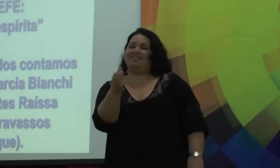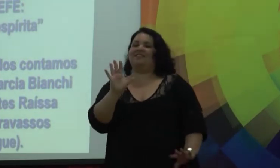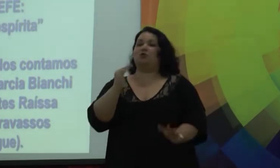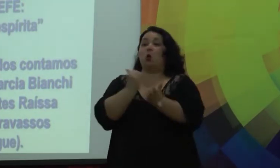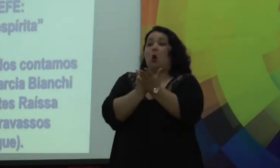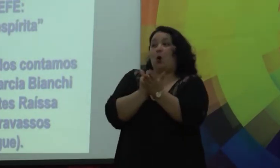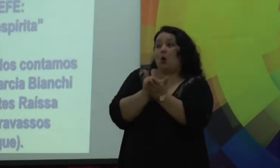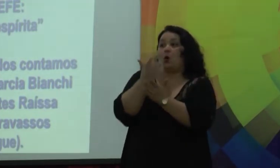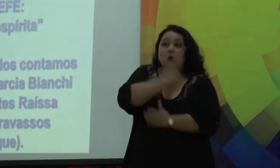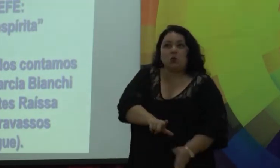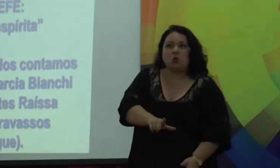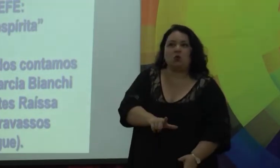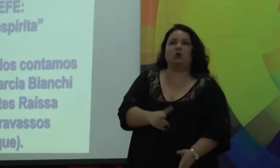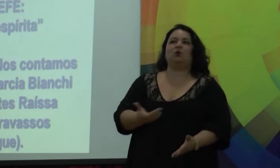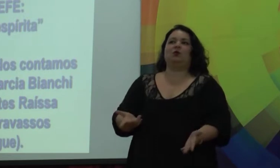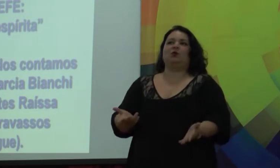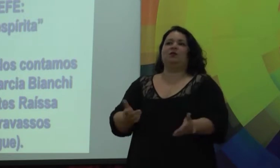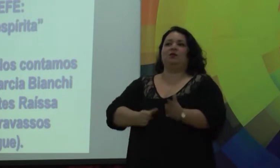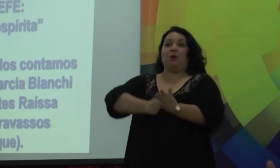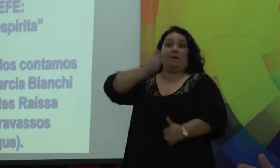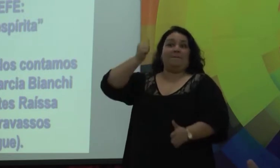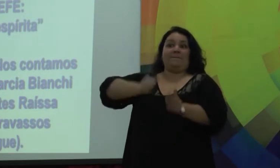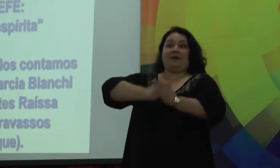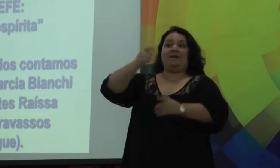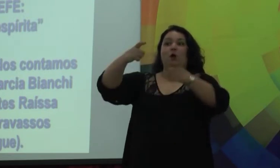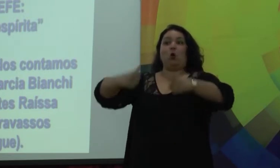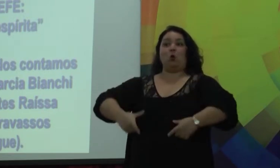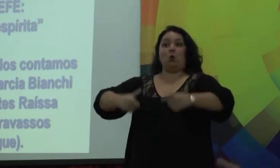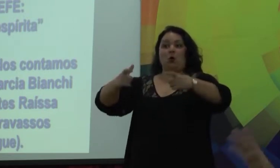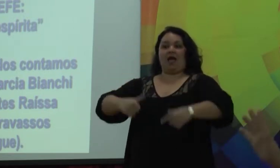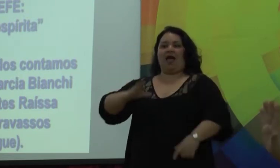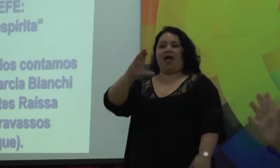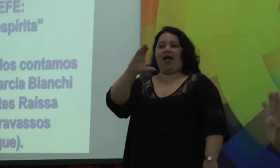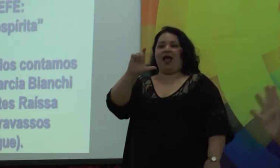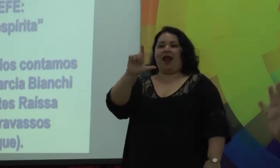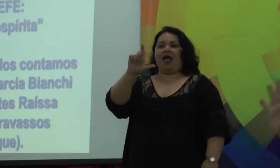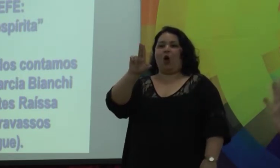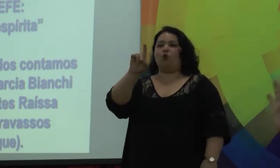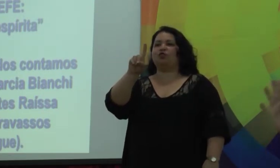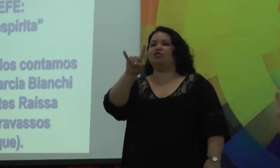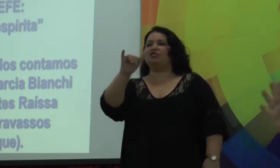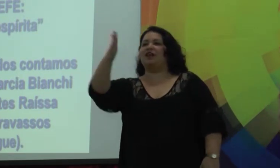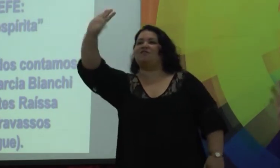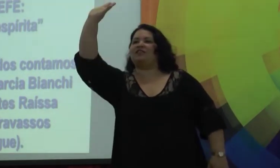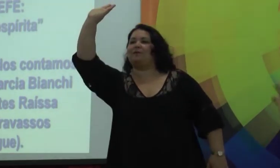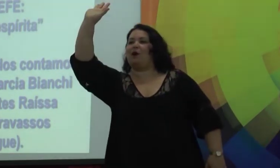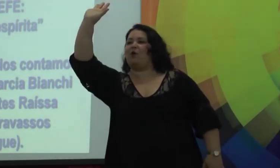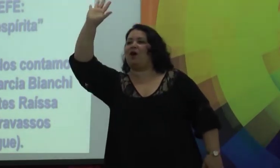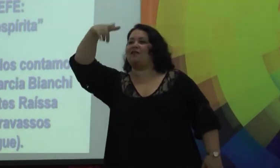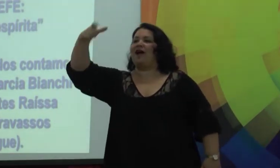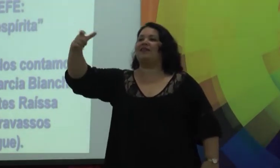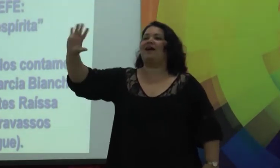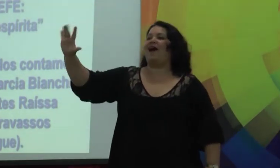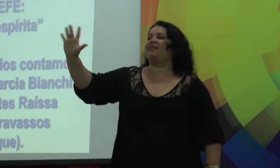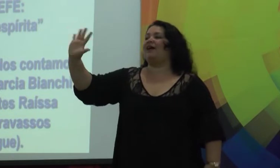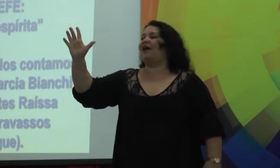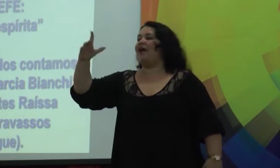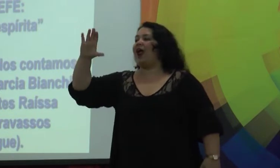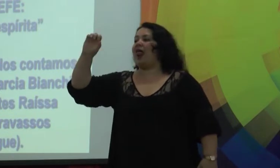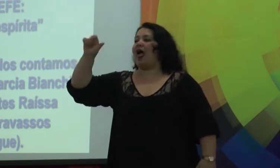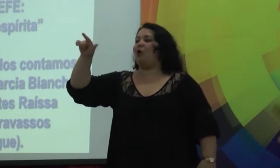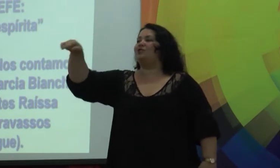gente conseguiu o primeiro espaço, graças a Cláudia. Cláudia, levanta a mão aí, por favor. A Cláudia, ela é minha filha,